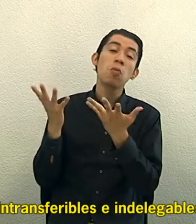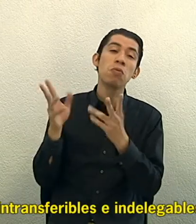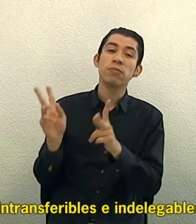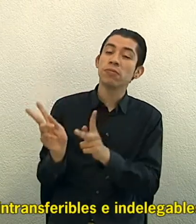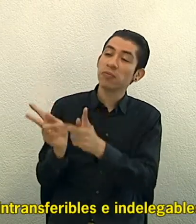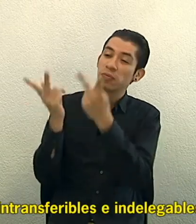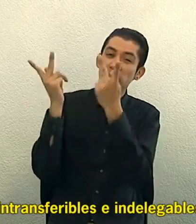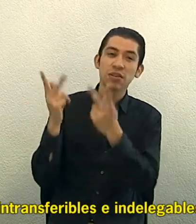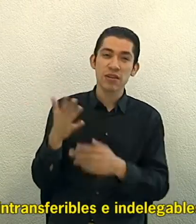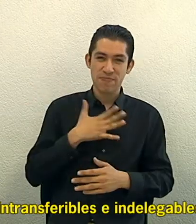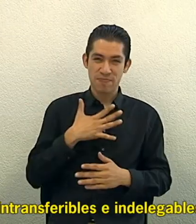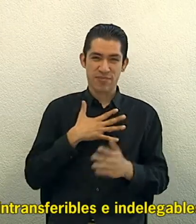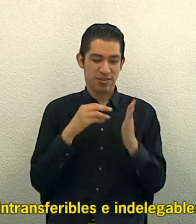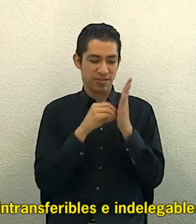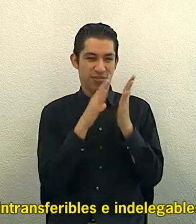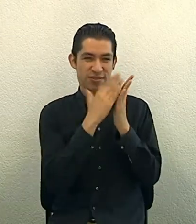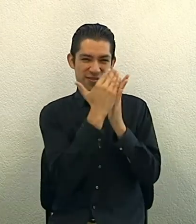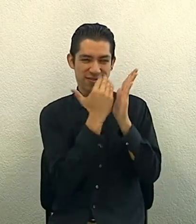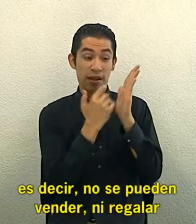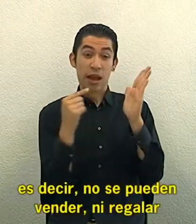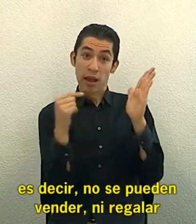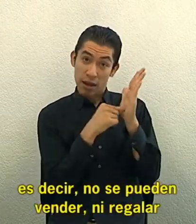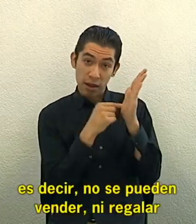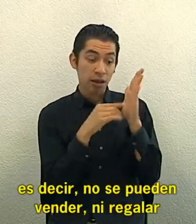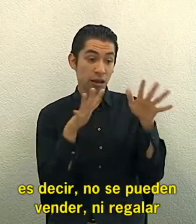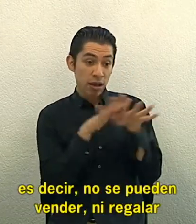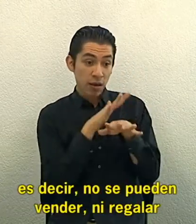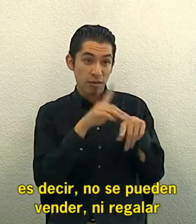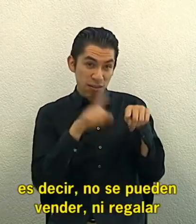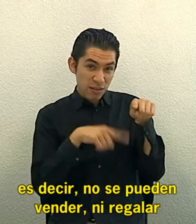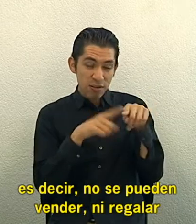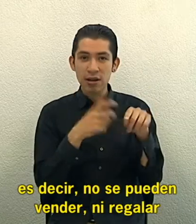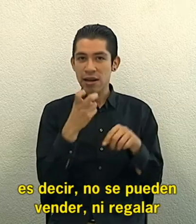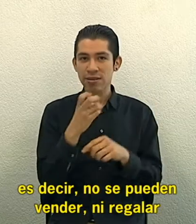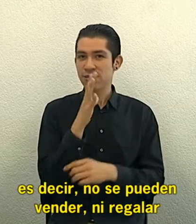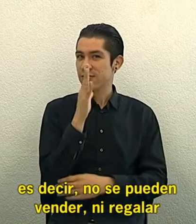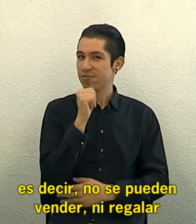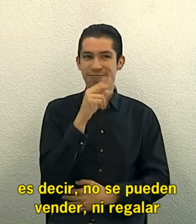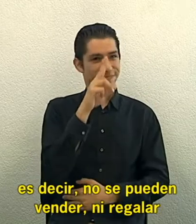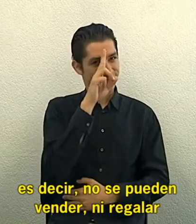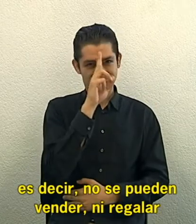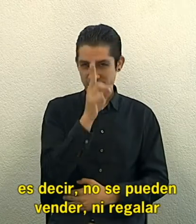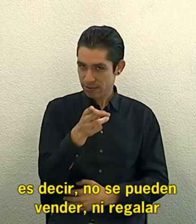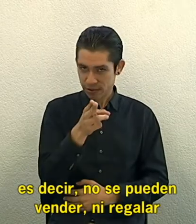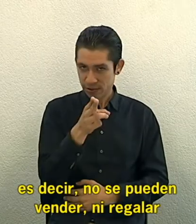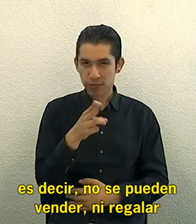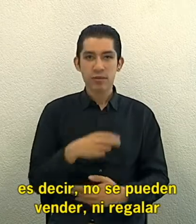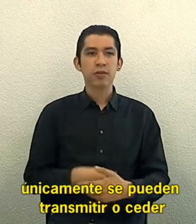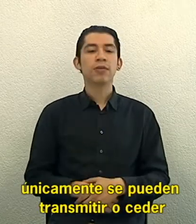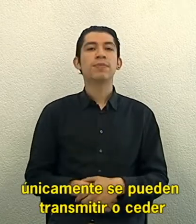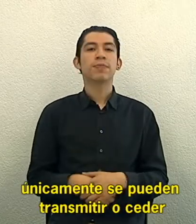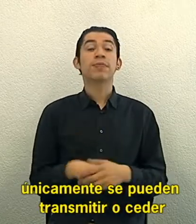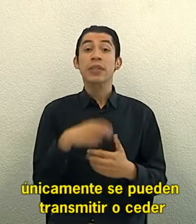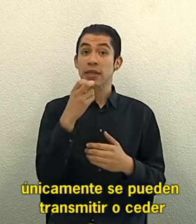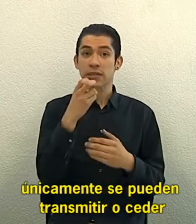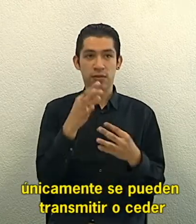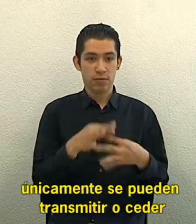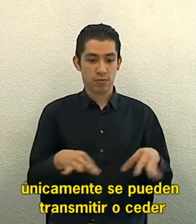indelegable es decir no se pueden vender ni regalar únicamente se pueden